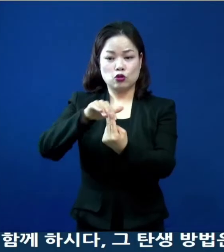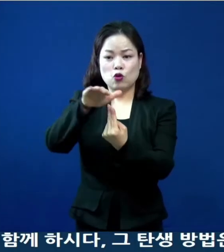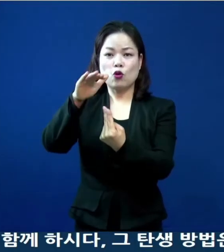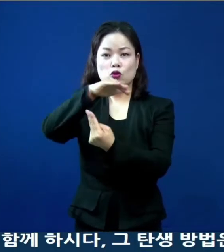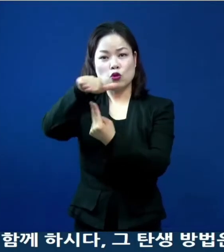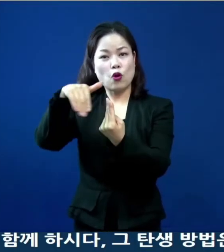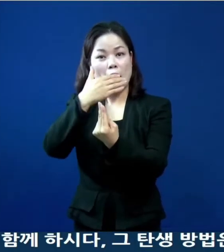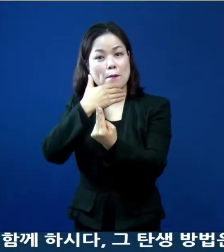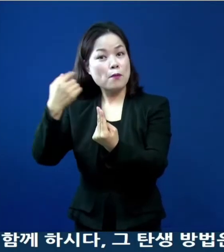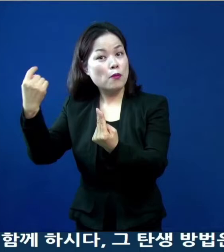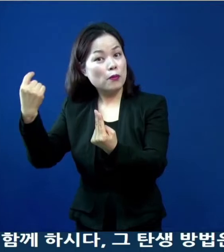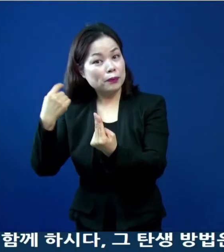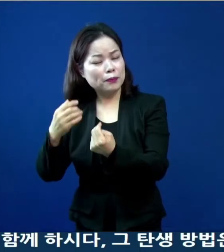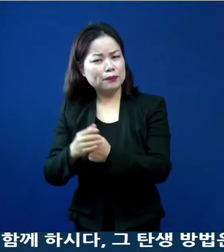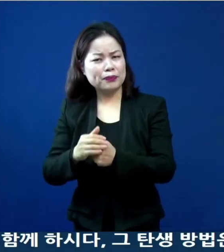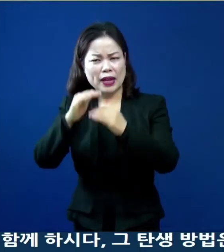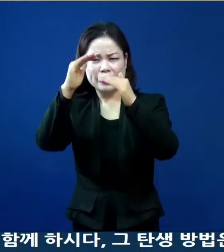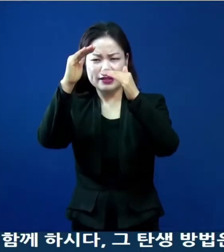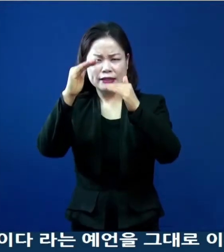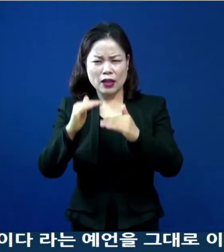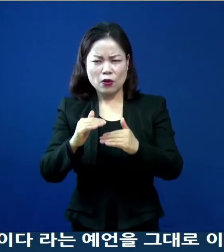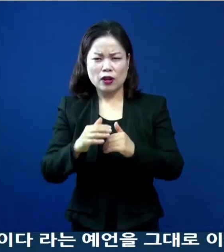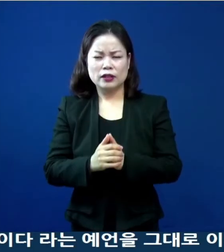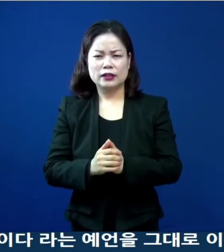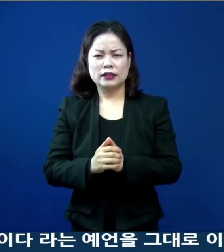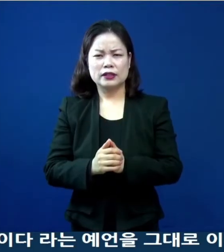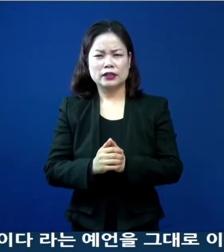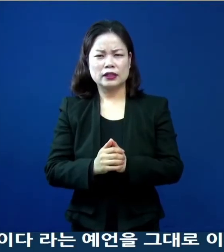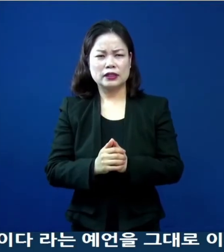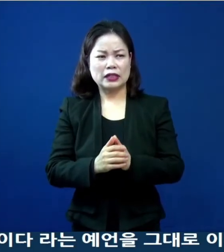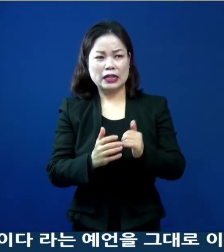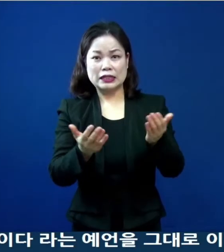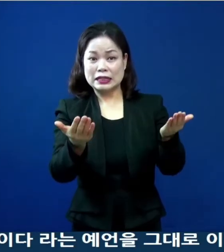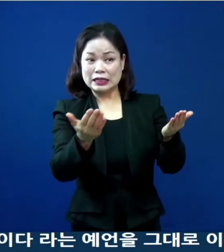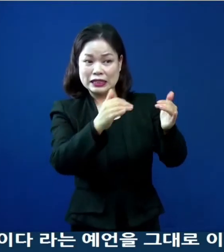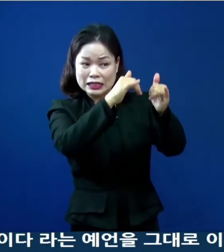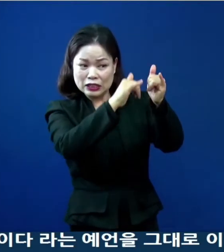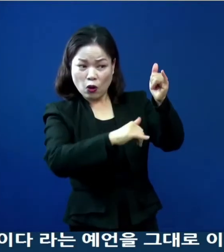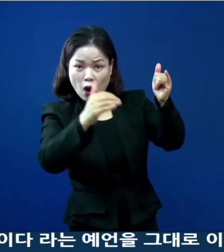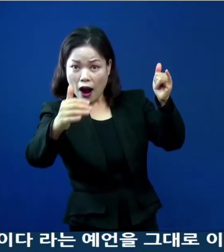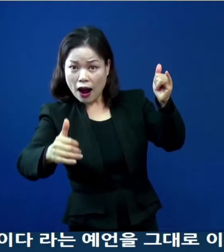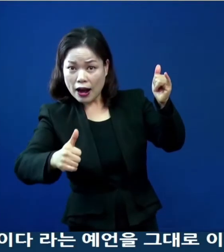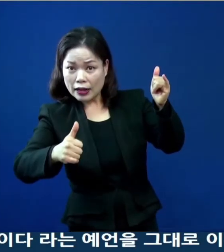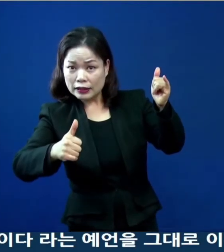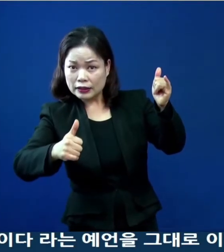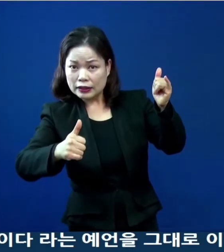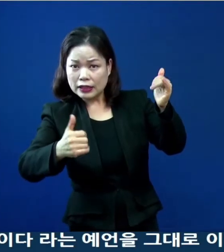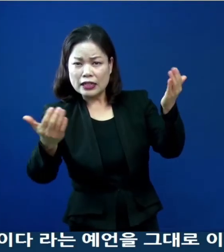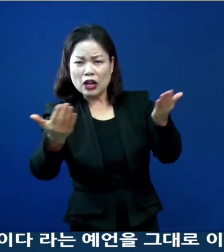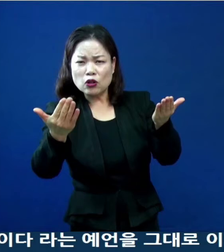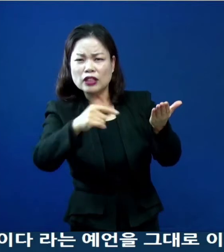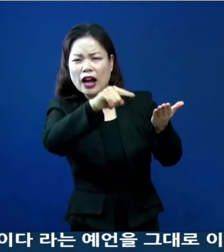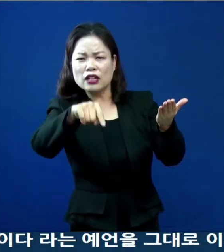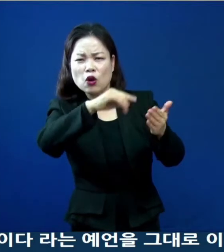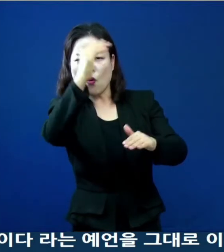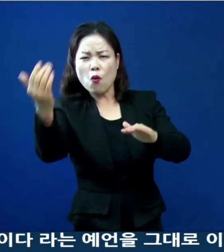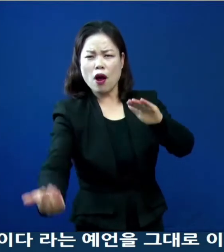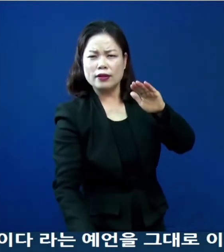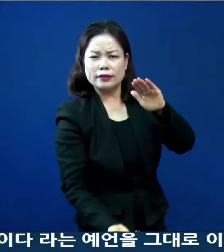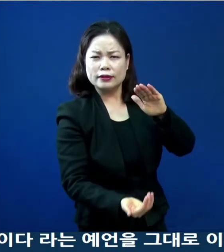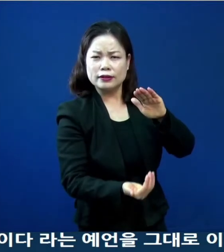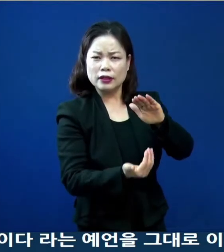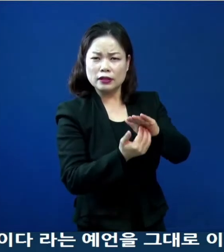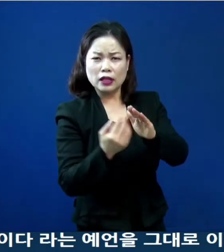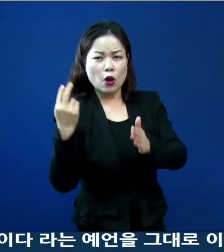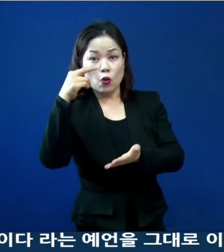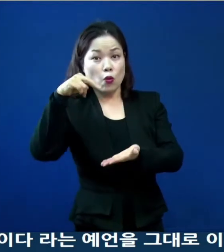요한복음은 이 내용에서, 그러니까 역사적으로 하나님의 계시의 역사가 완성되었다는